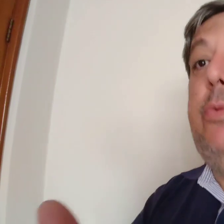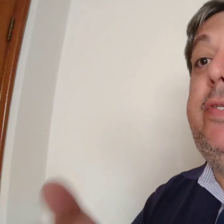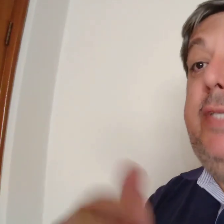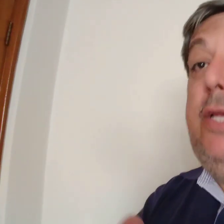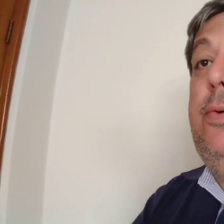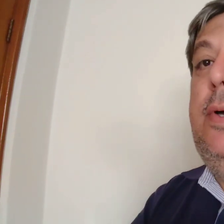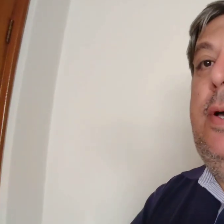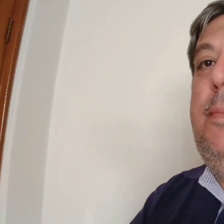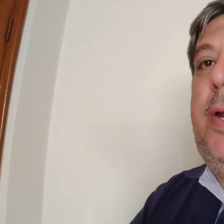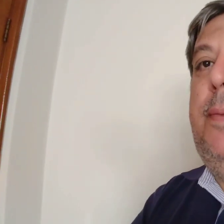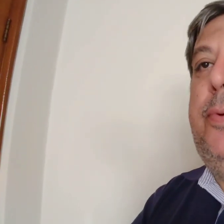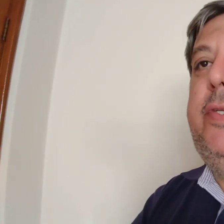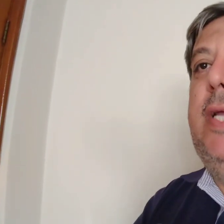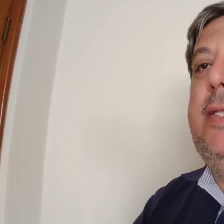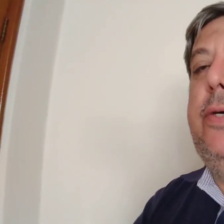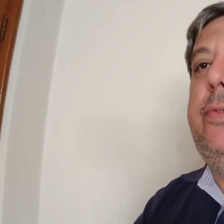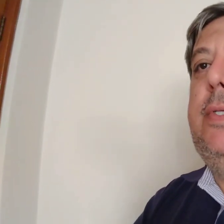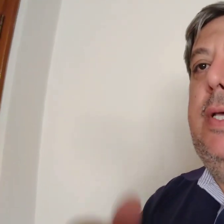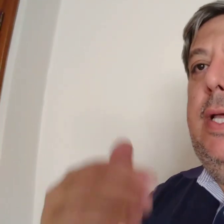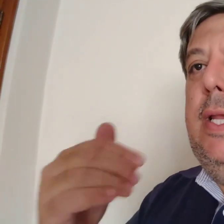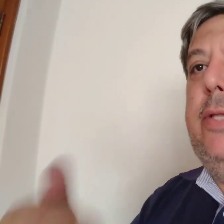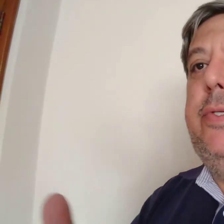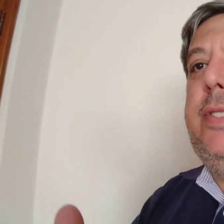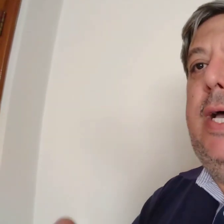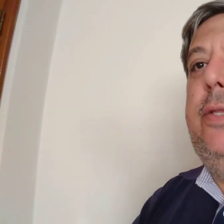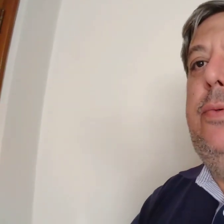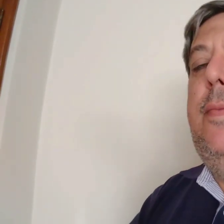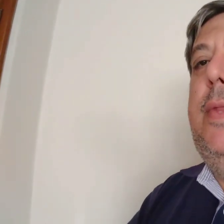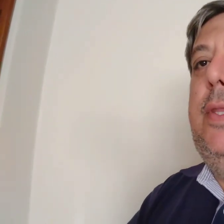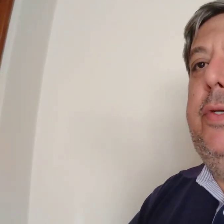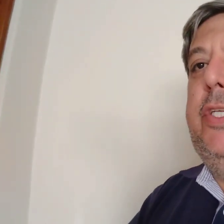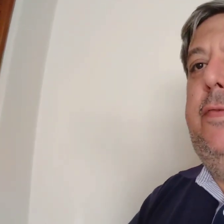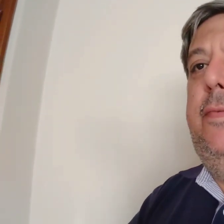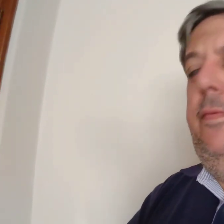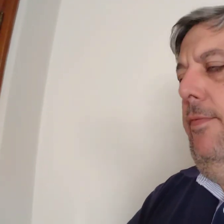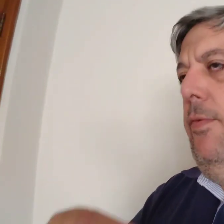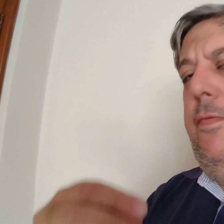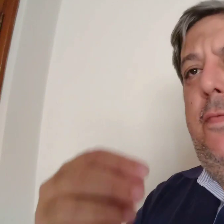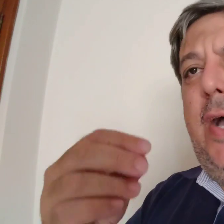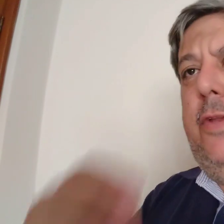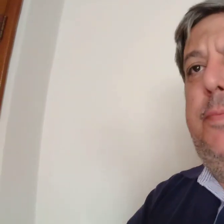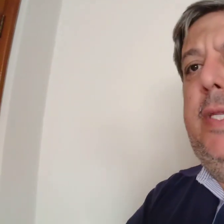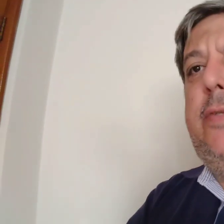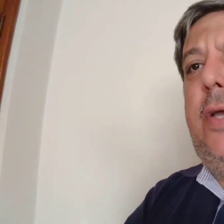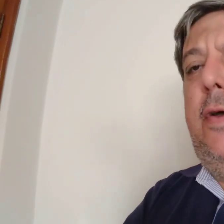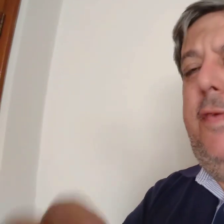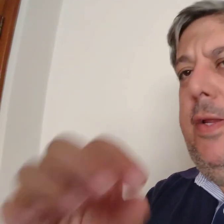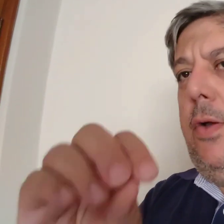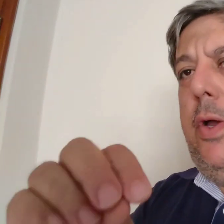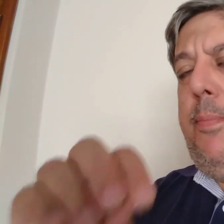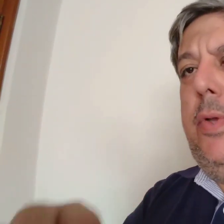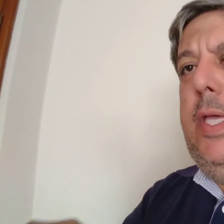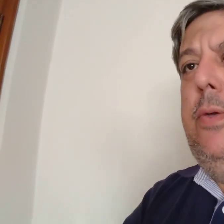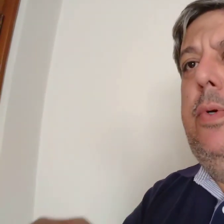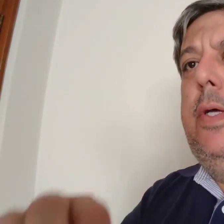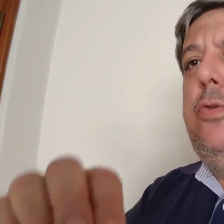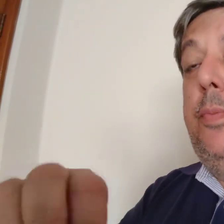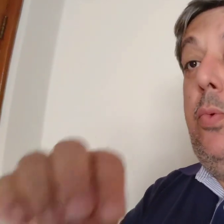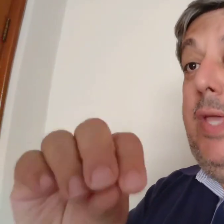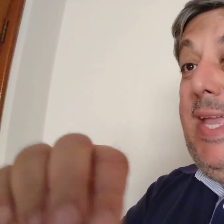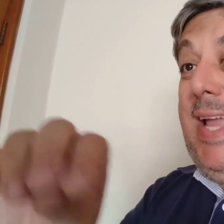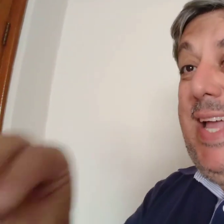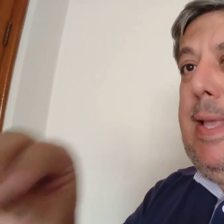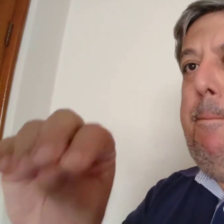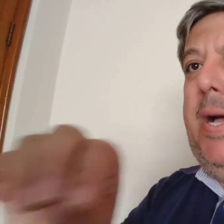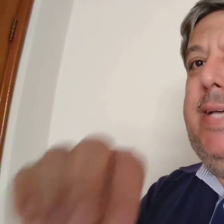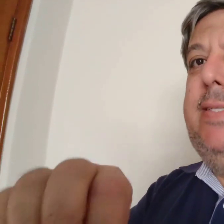em prestar auxílio para os cidadãos lá do estado. Então a gente viu vários ministros agora falando agora um pouquinho